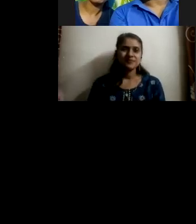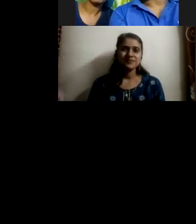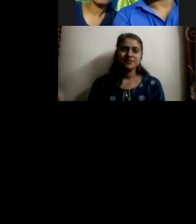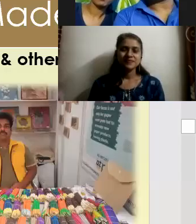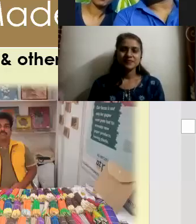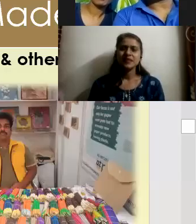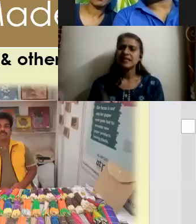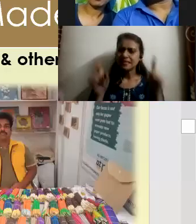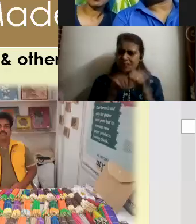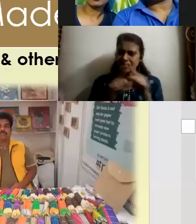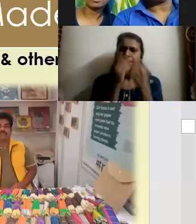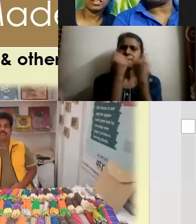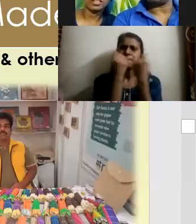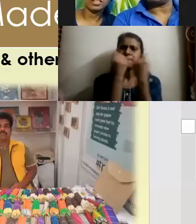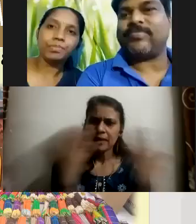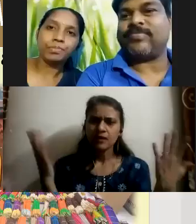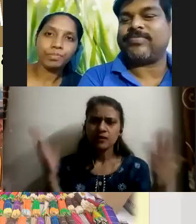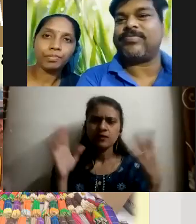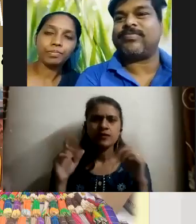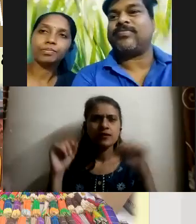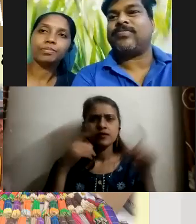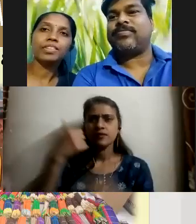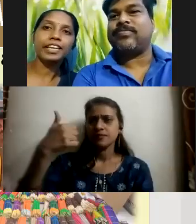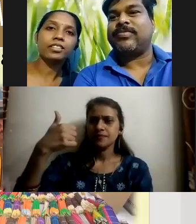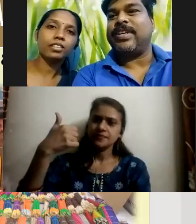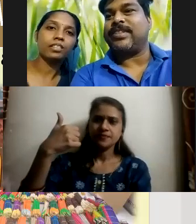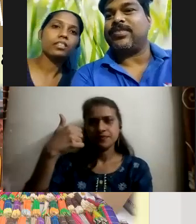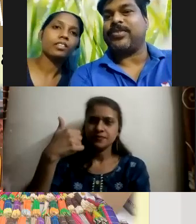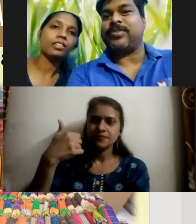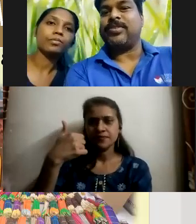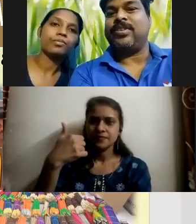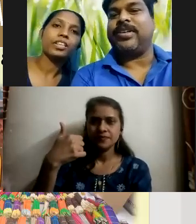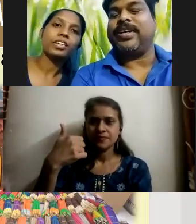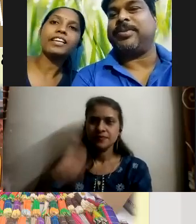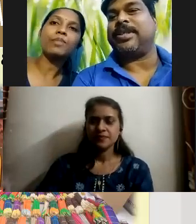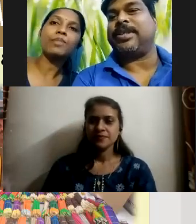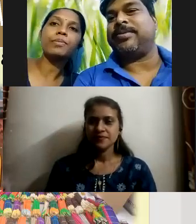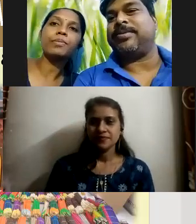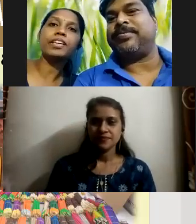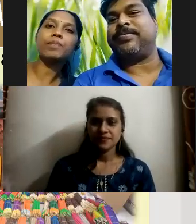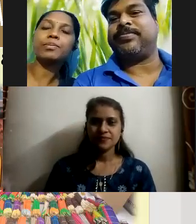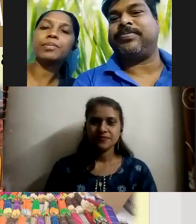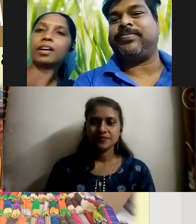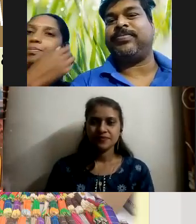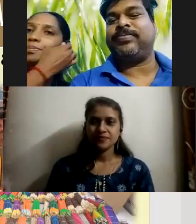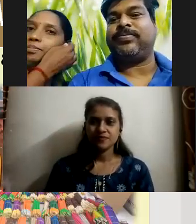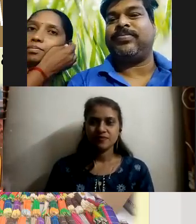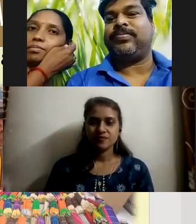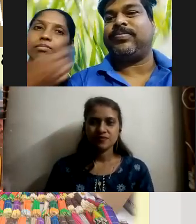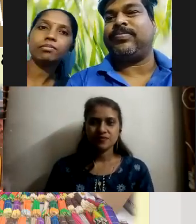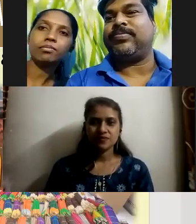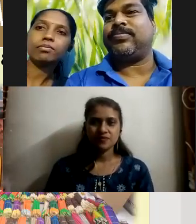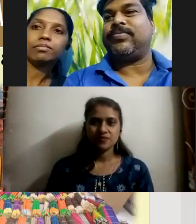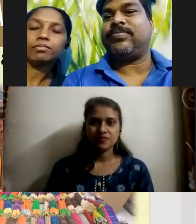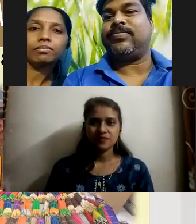ऐसे कई सारे इज माय स्क्रीन विजिबल सूरज दिख रहा है यस मैम यस मैम हां